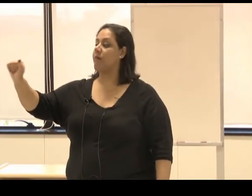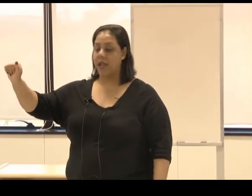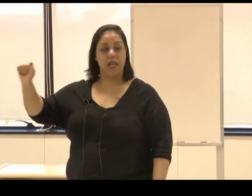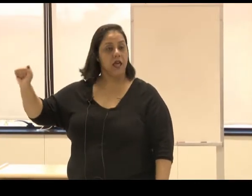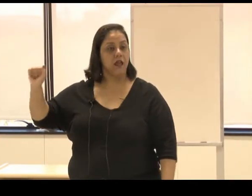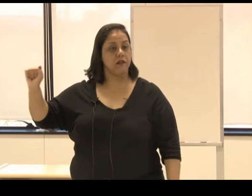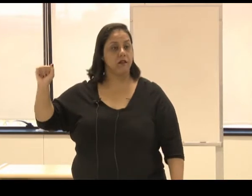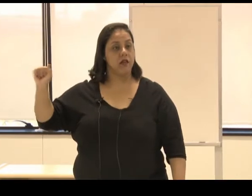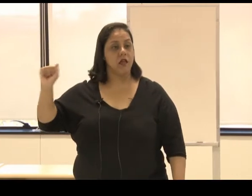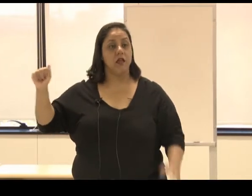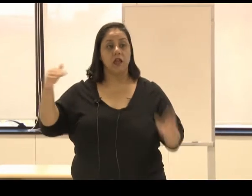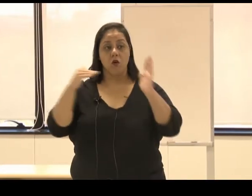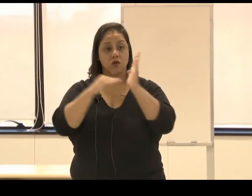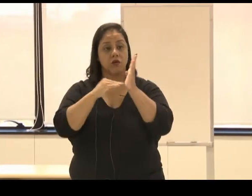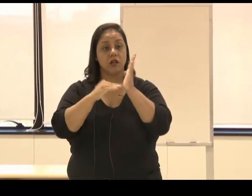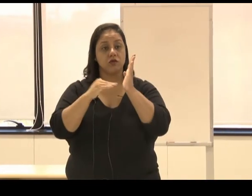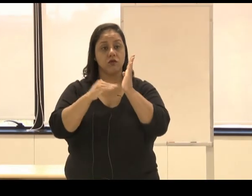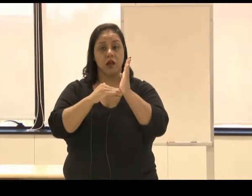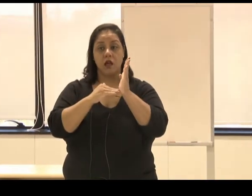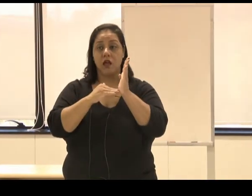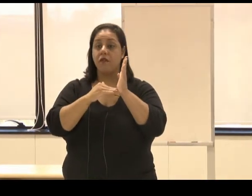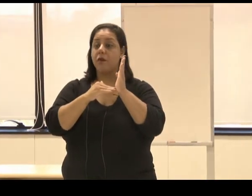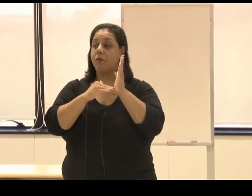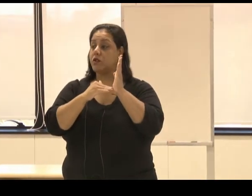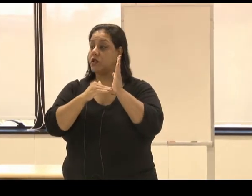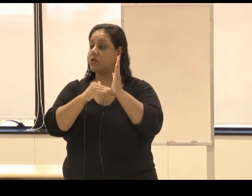Marina. E eu uso caçula. Depois disso,